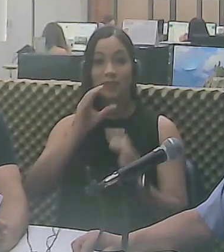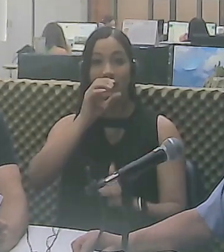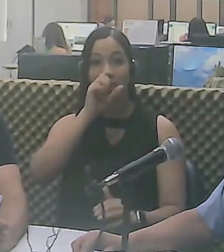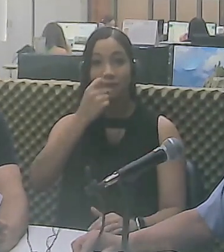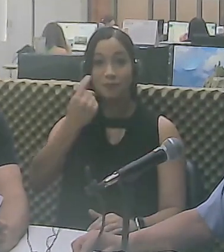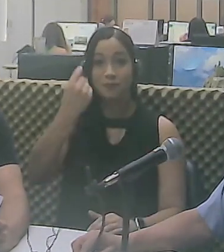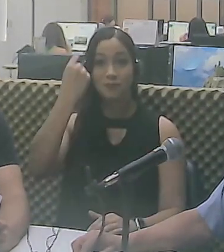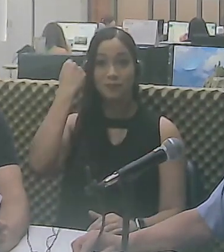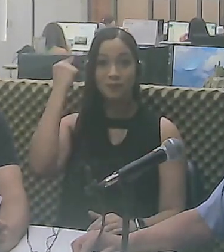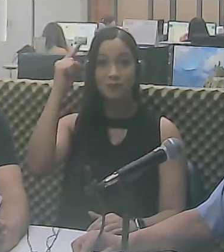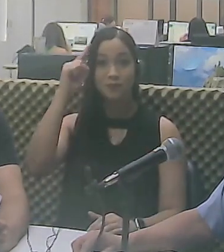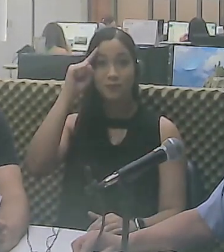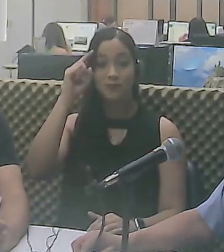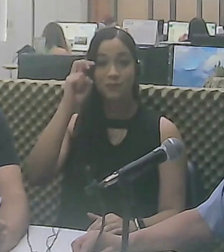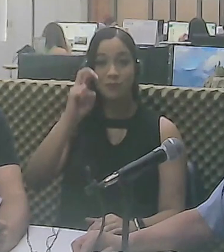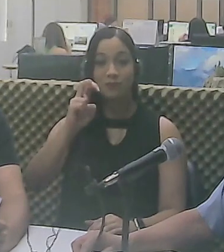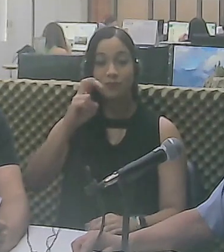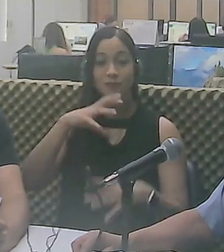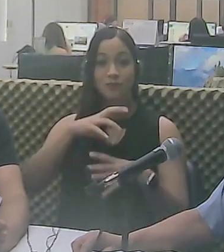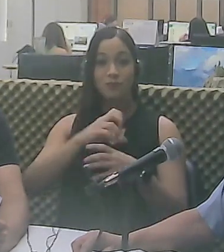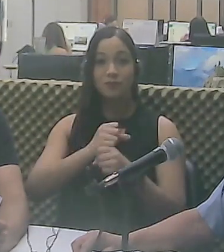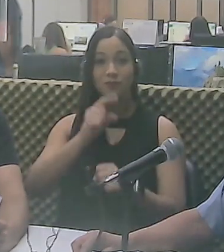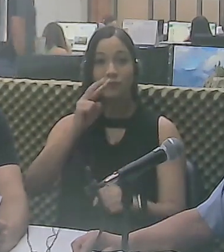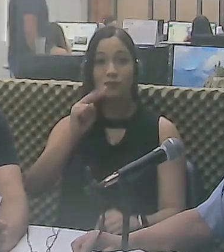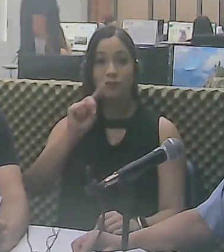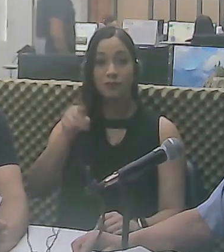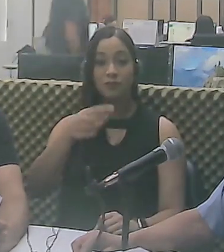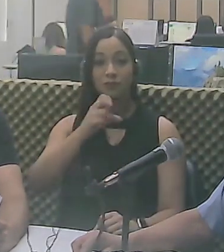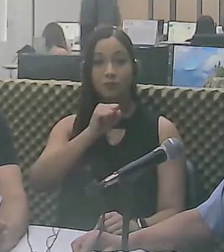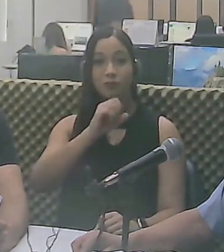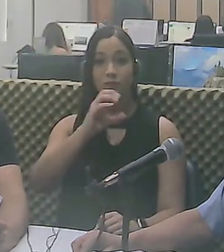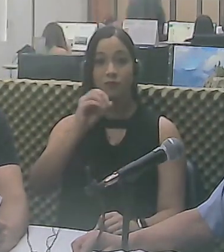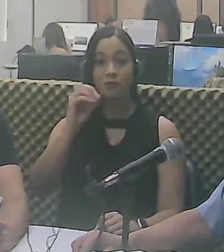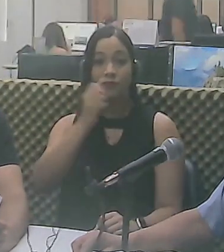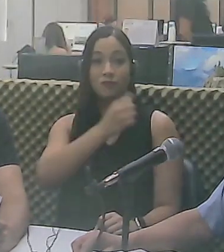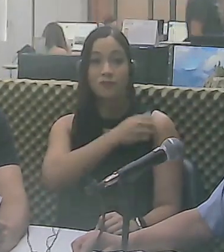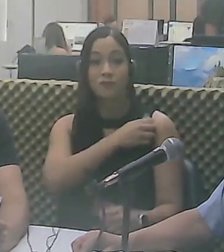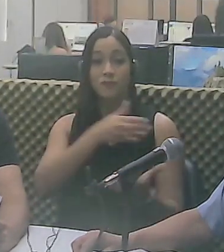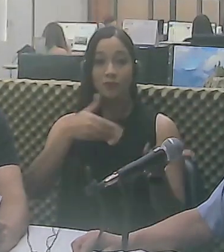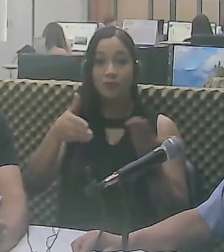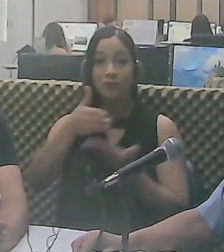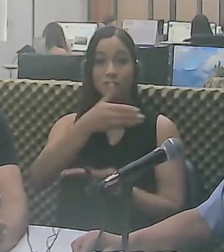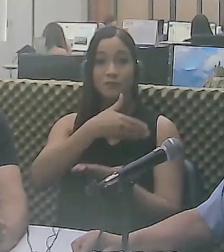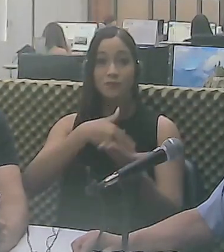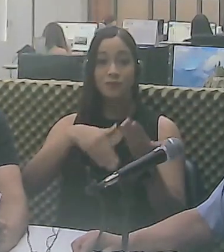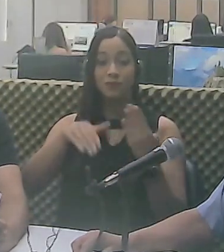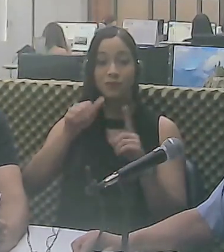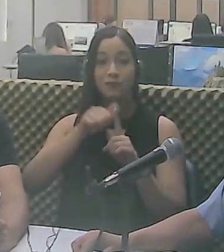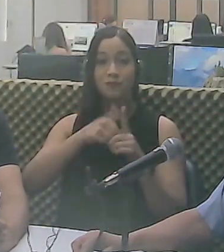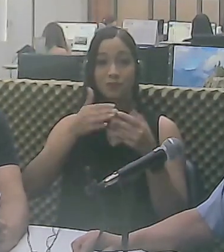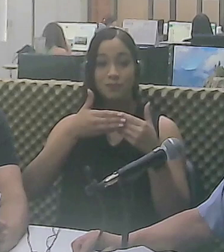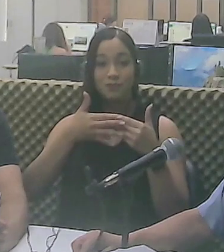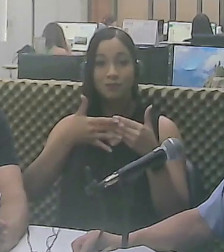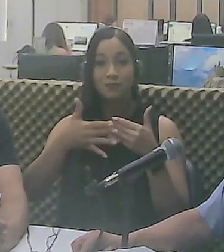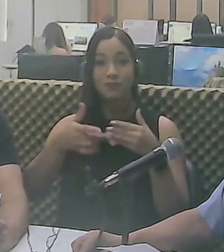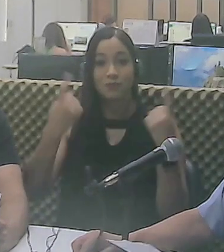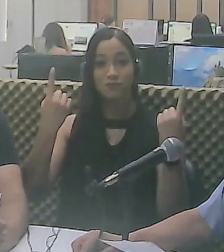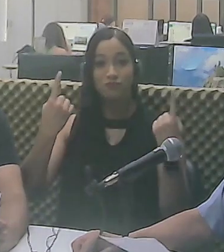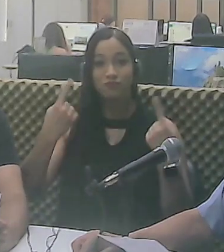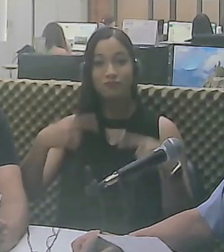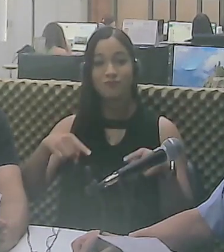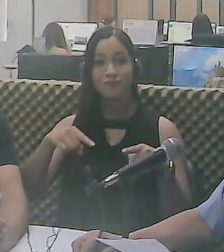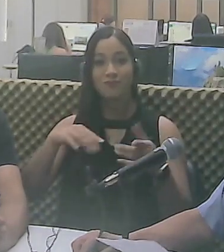sábado dia 5 ao todo 2.800 alunos estarão envolvidos Durante os próximos meses na competição